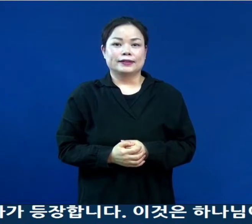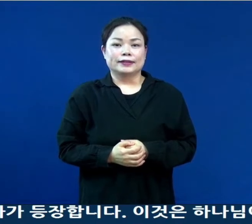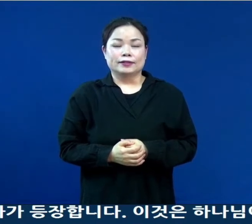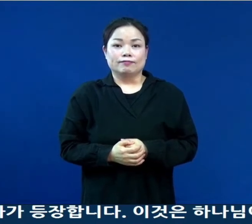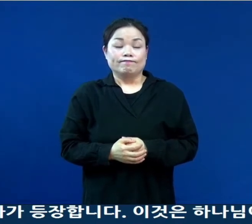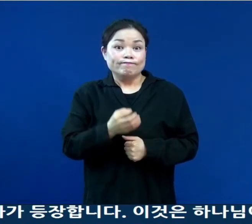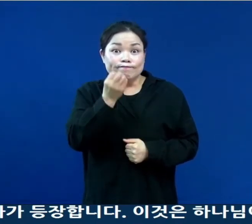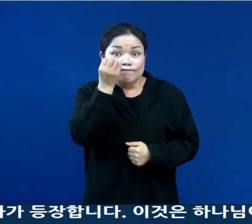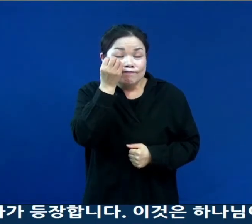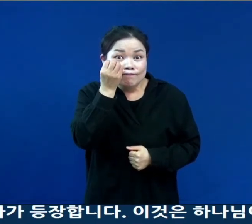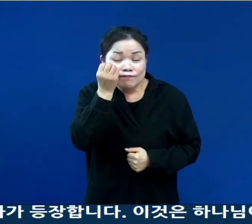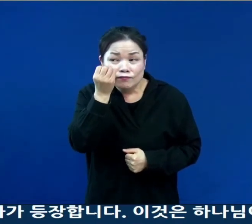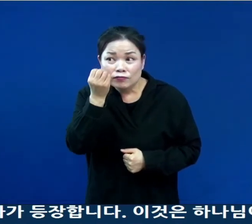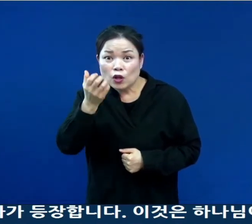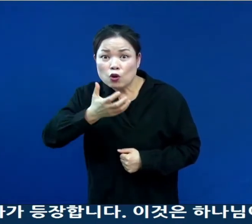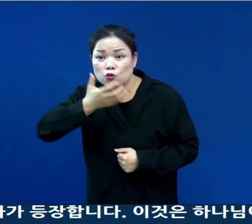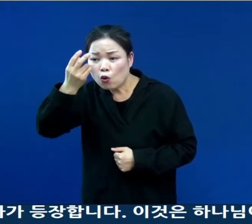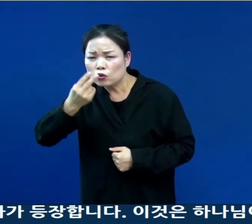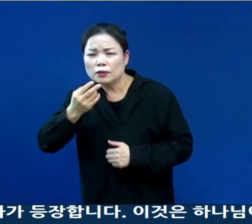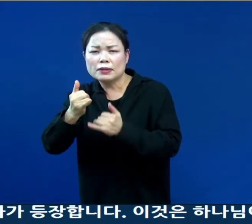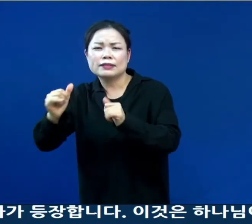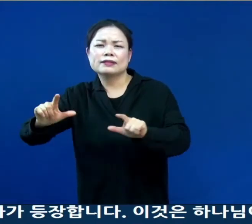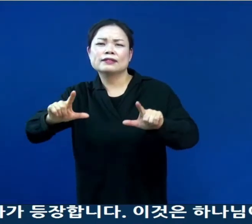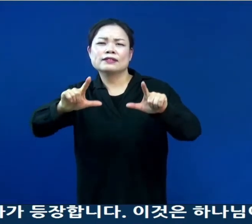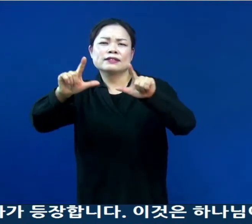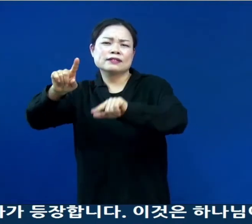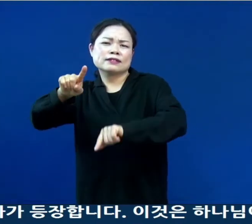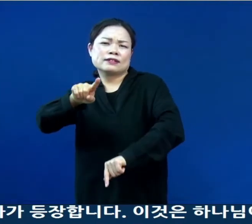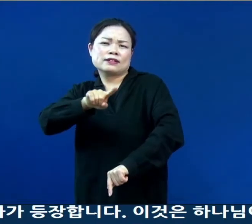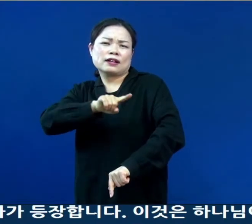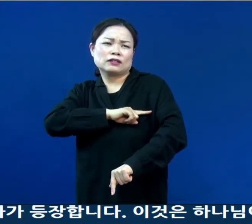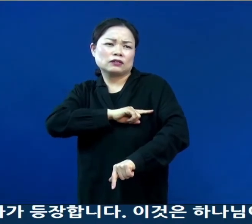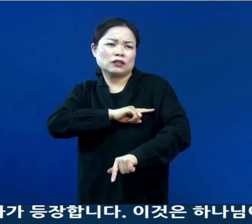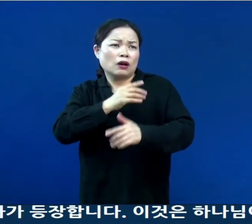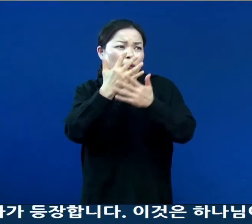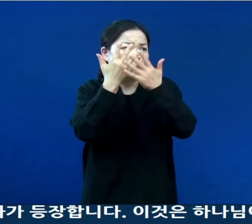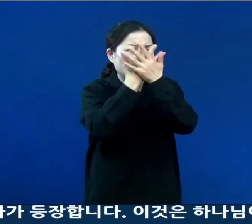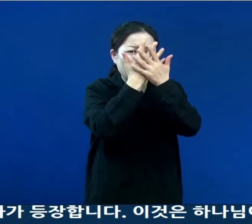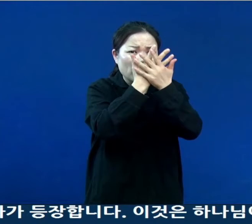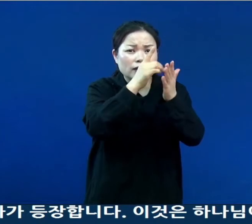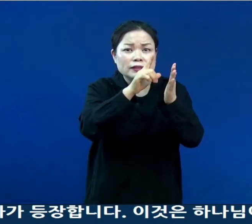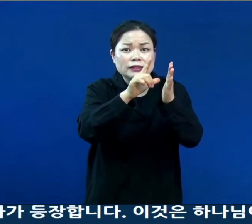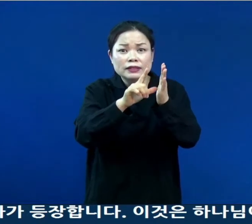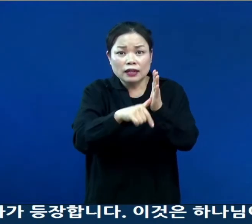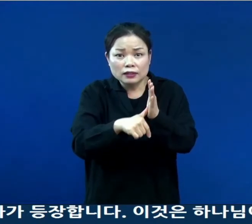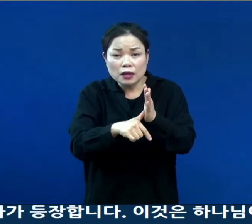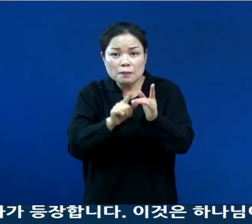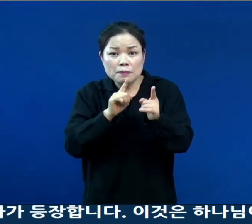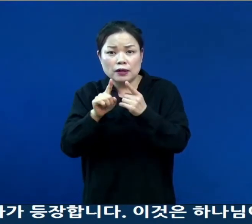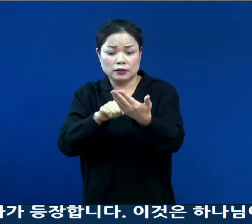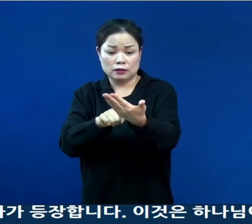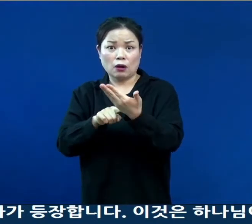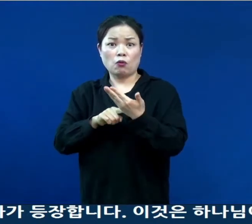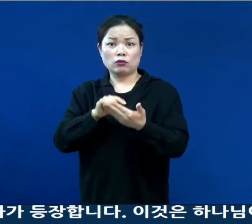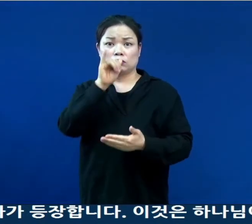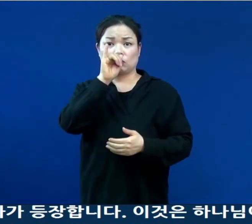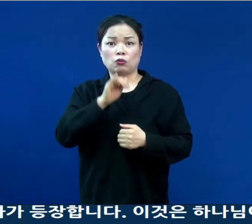그런데 아이러니하게도 요셉의 인생에서 가장 불확실한 순간에 이 말이 나온다는